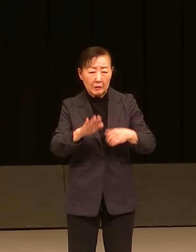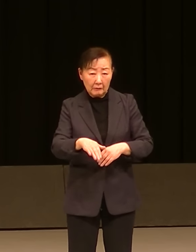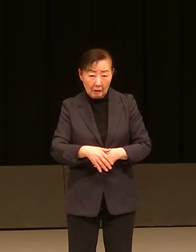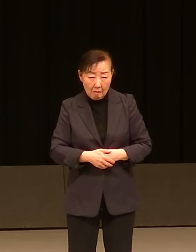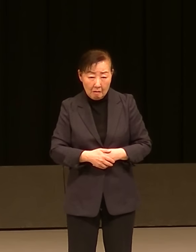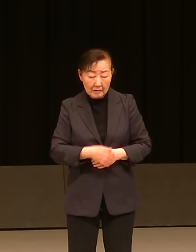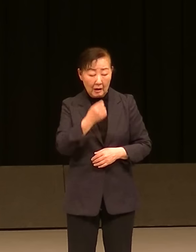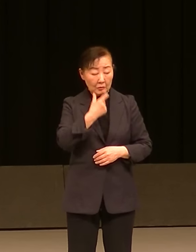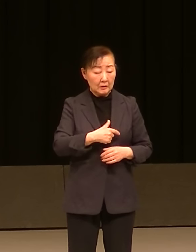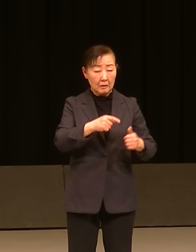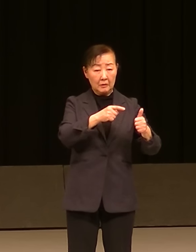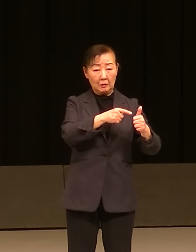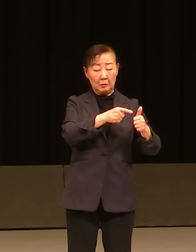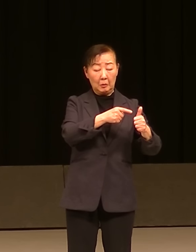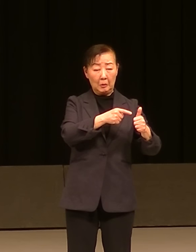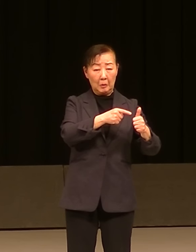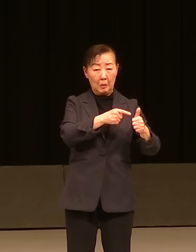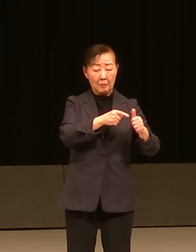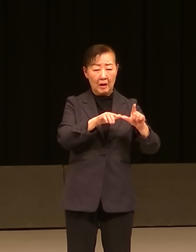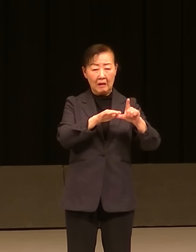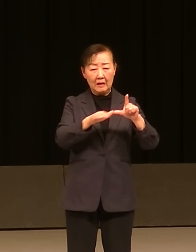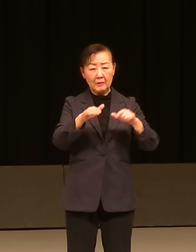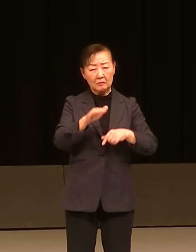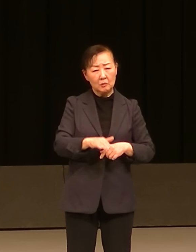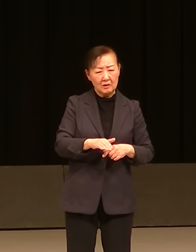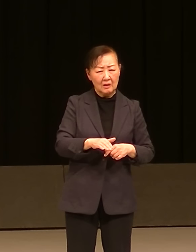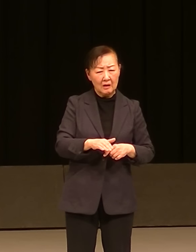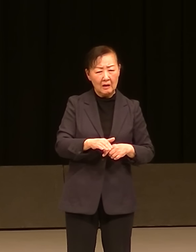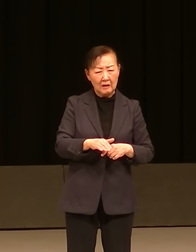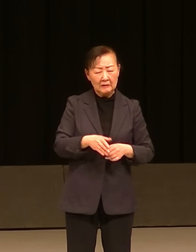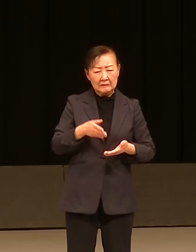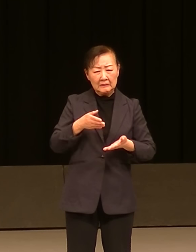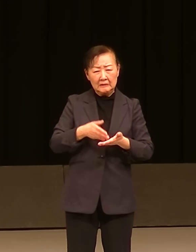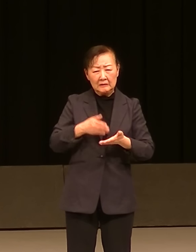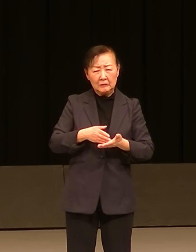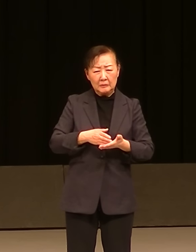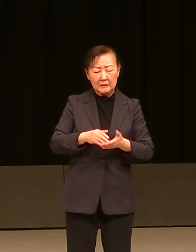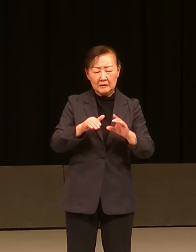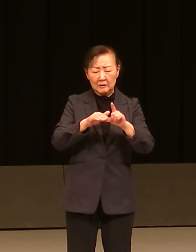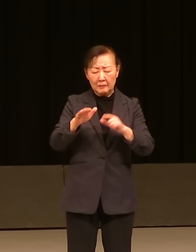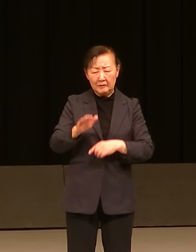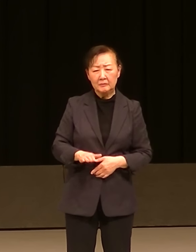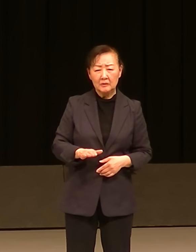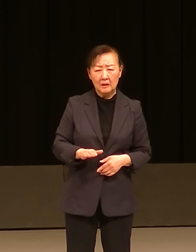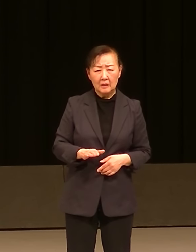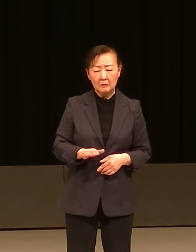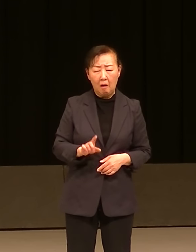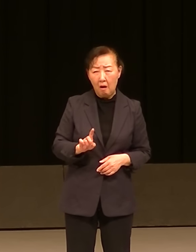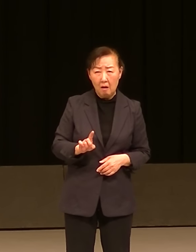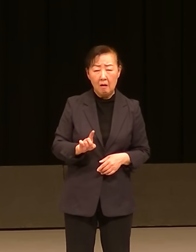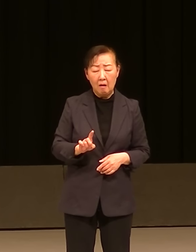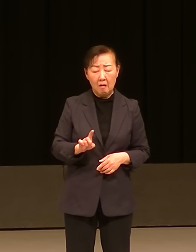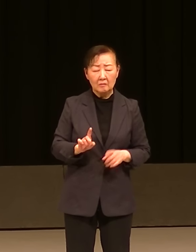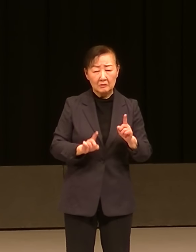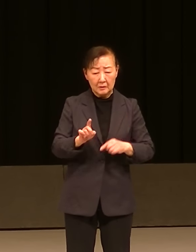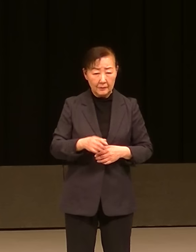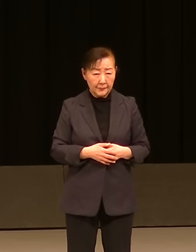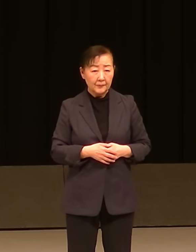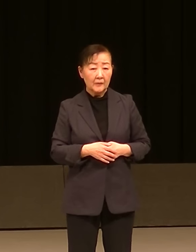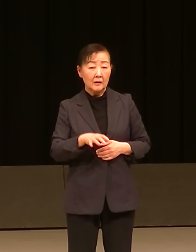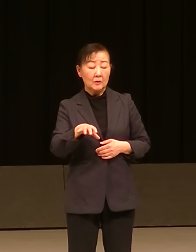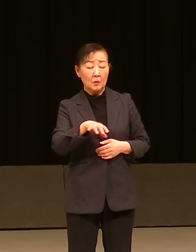男の、まあレベルの低さか、スピーチライターのレベルの低さか、両方か、ですが、そこは